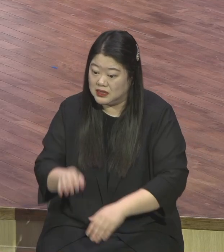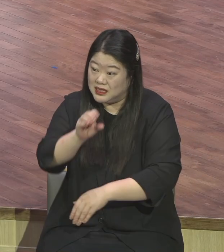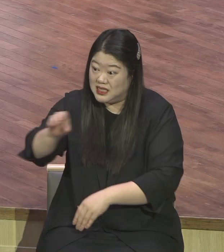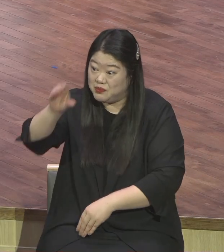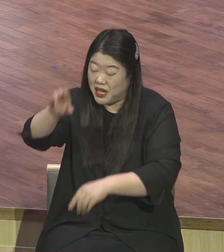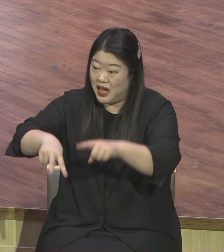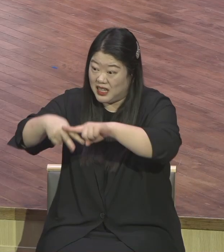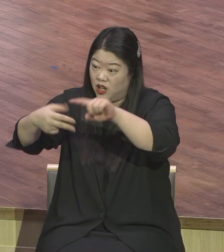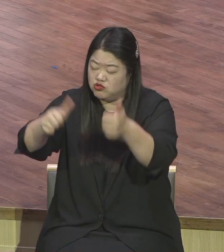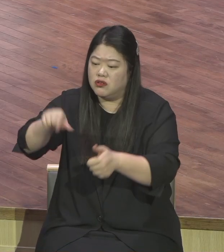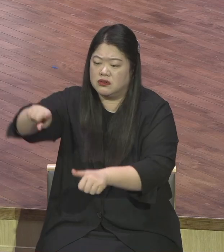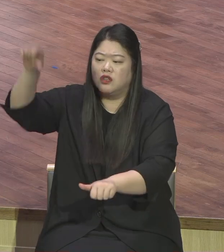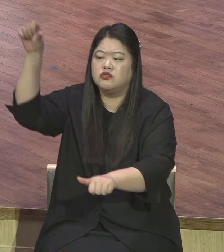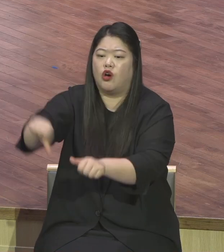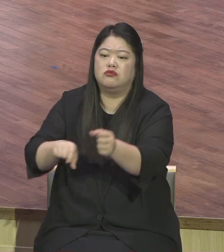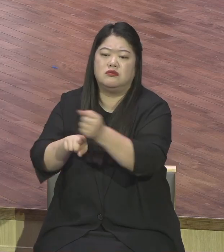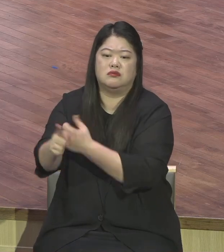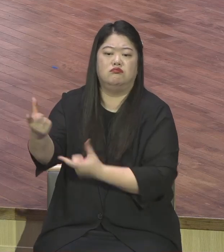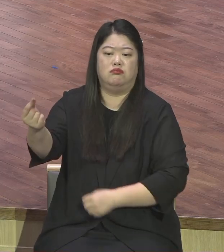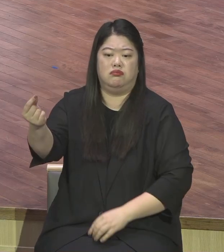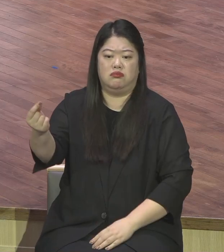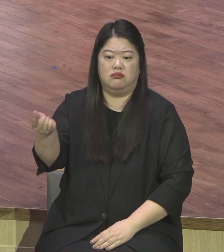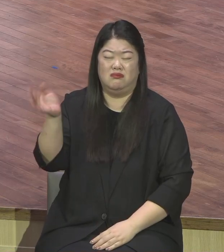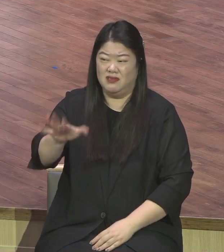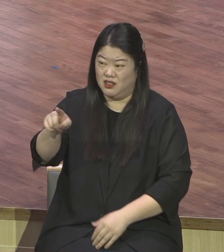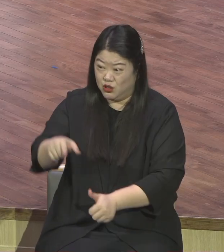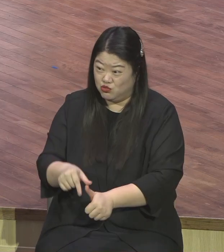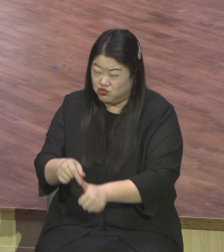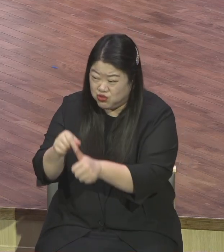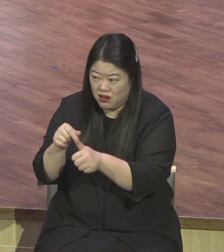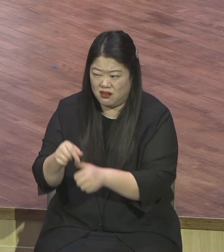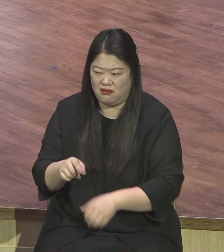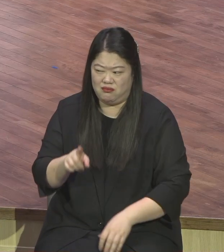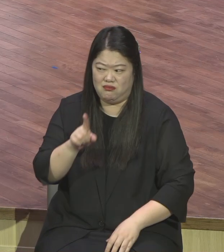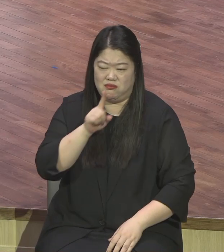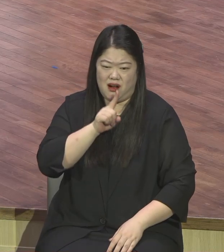믿는다니. 그렇게 생각한 거예요. 그래서